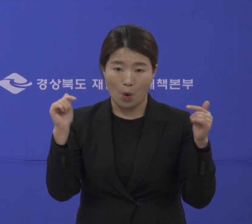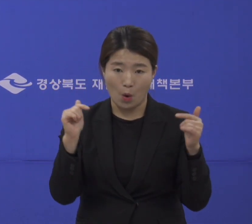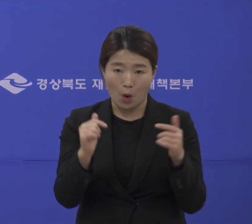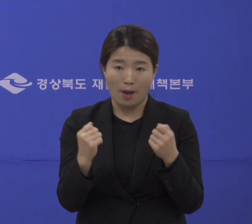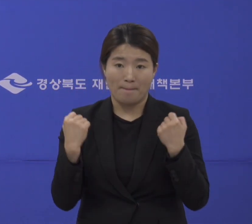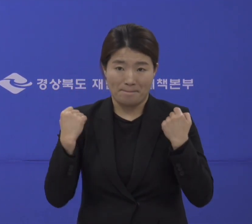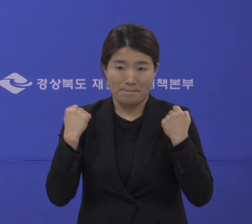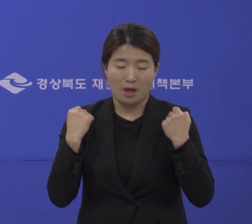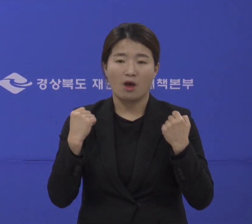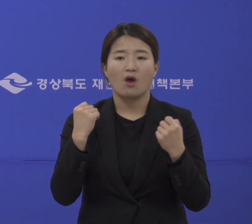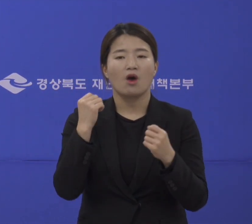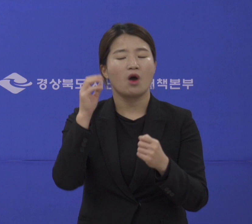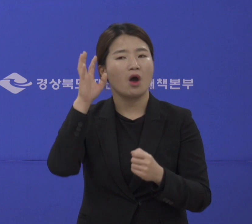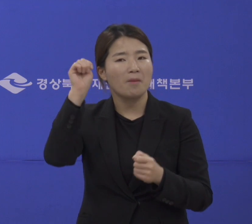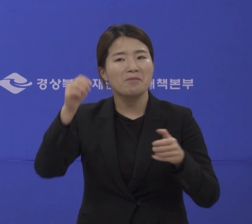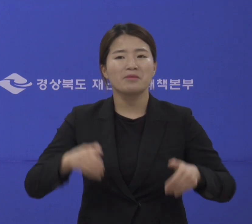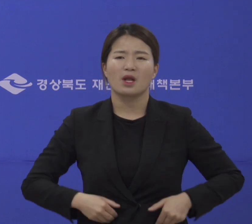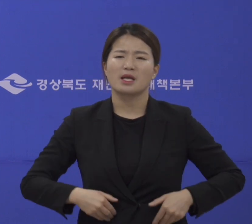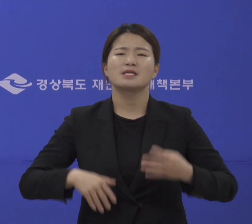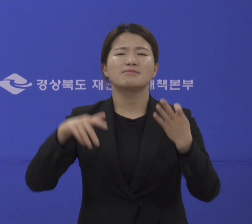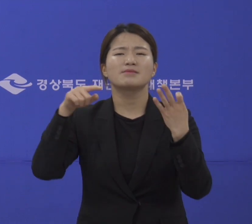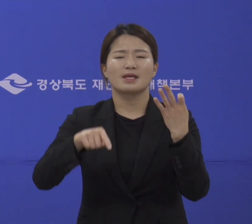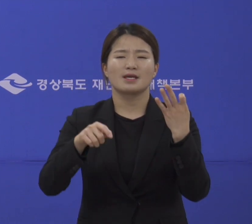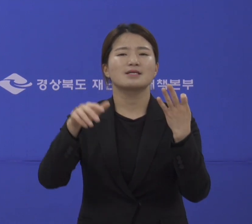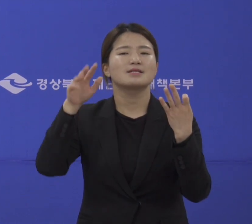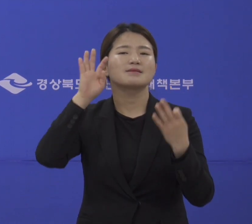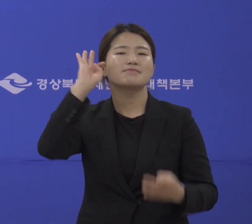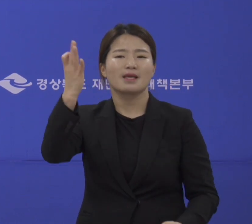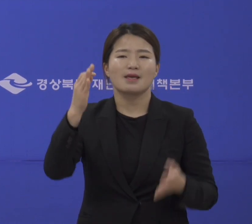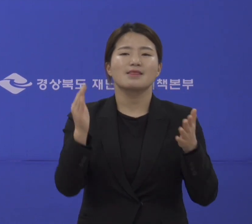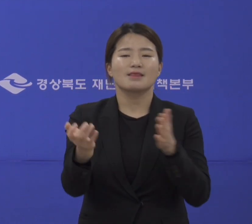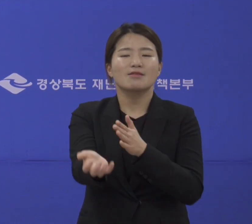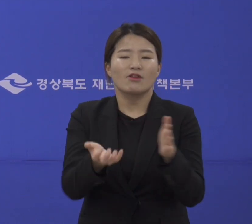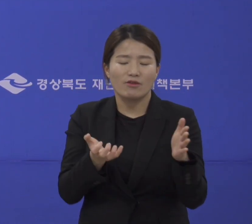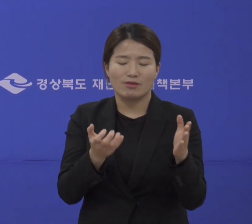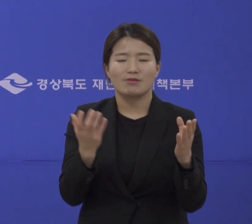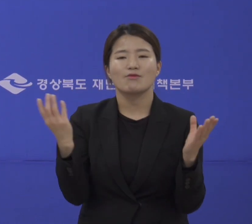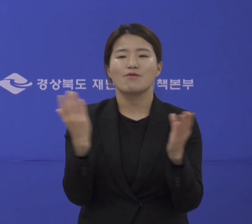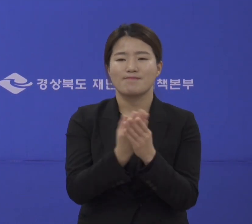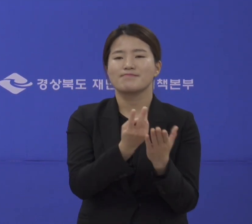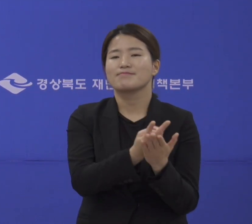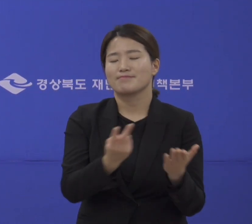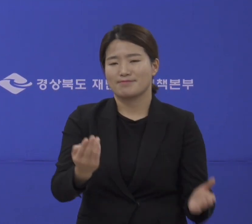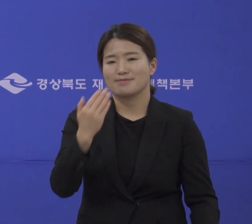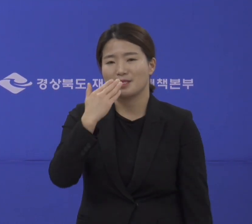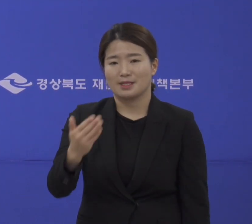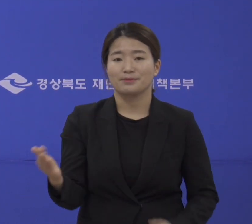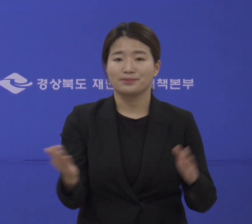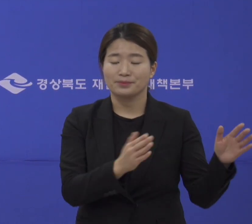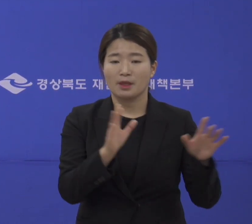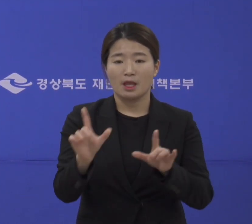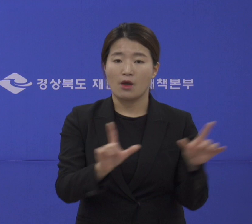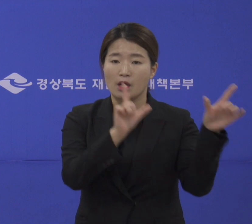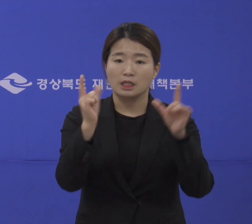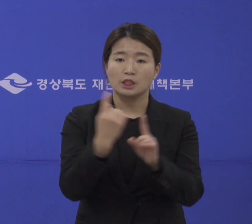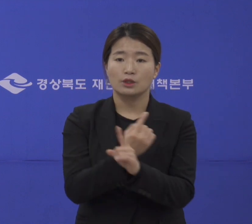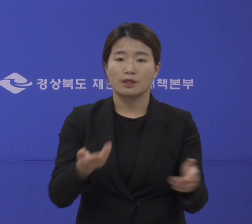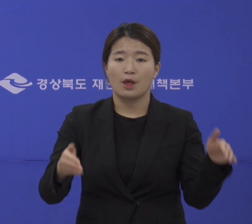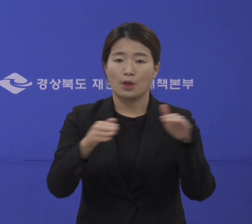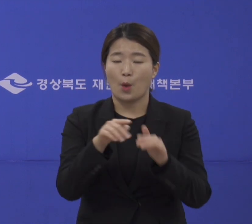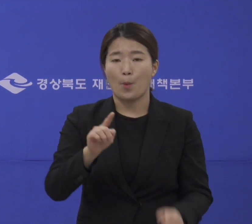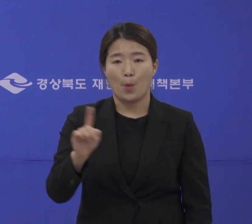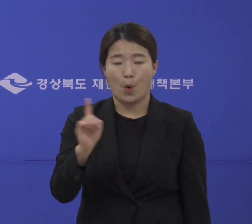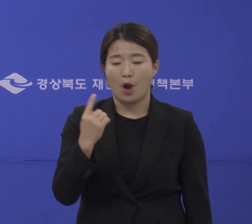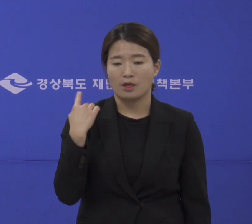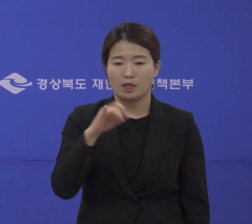내에 완치가 되는 것 같습니다. 병원 및 생활치료센터에 대해서 말씀드리겠습니다. 어제 3개